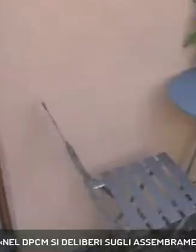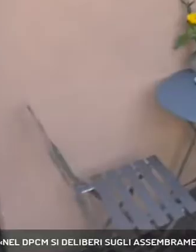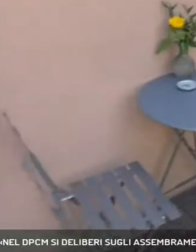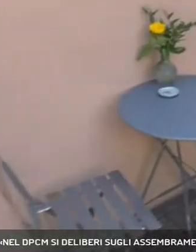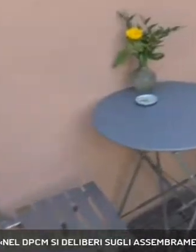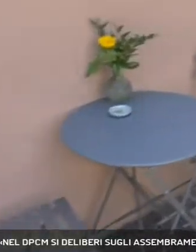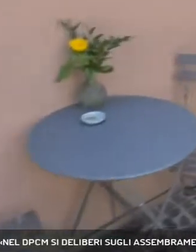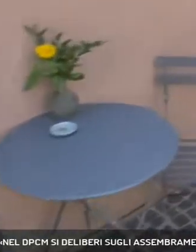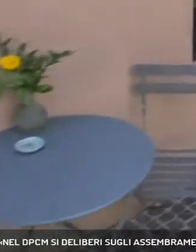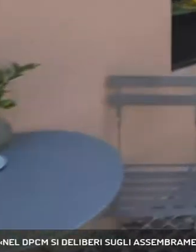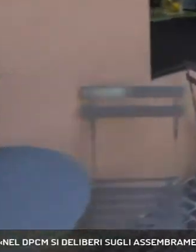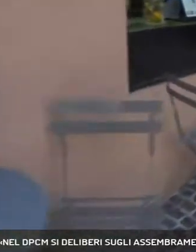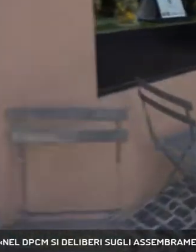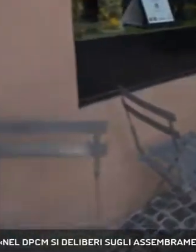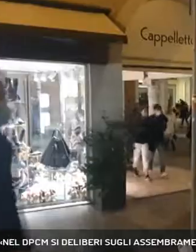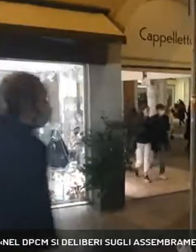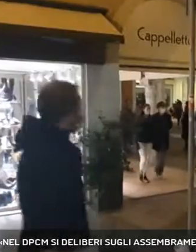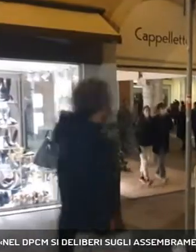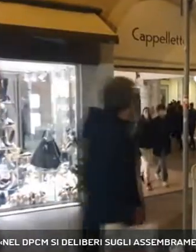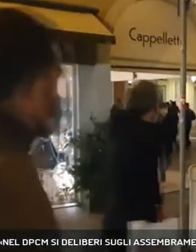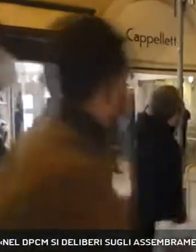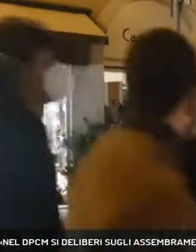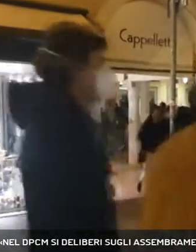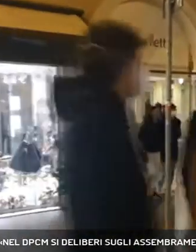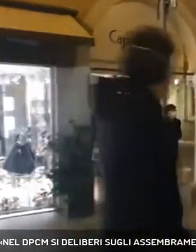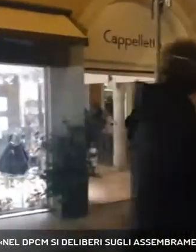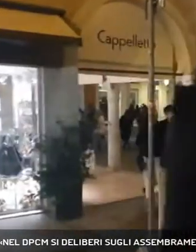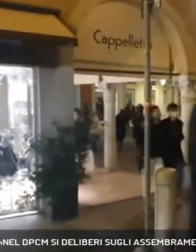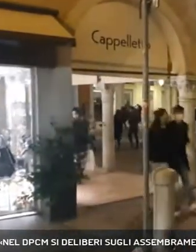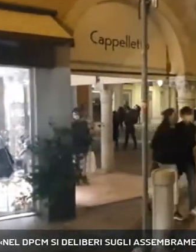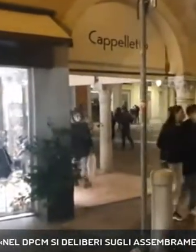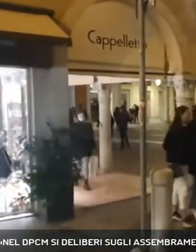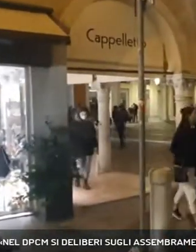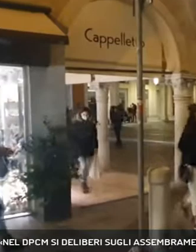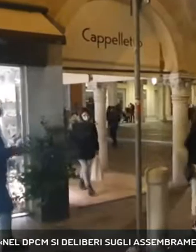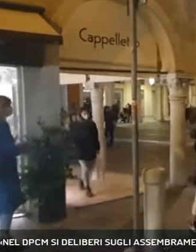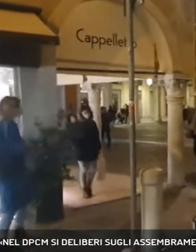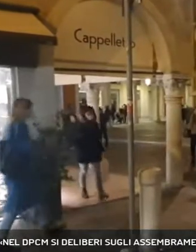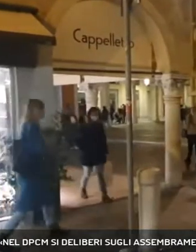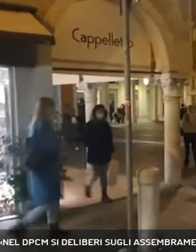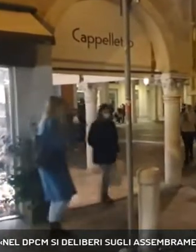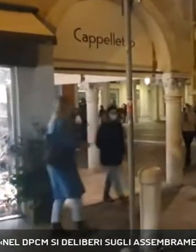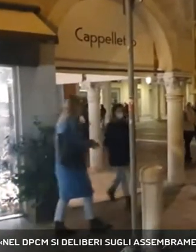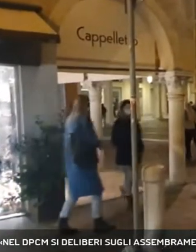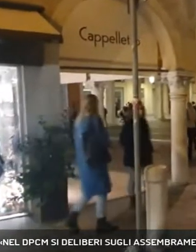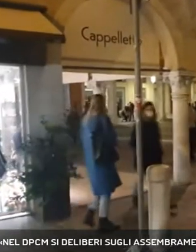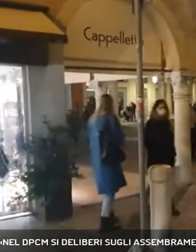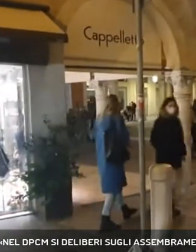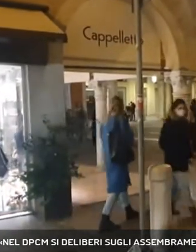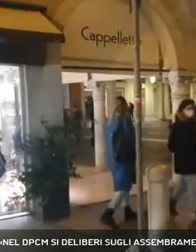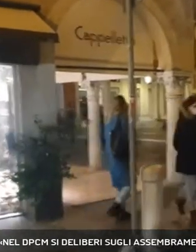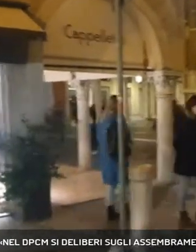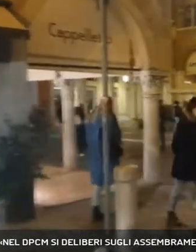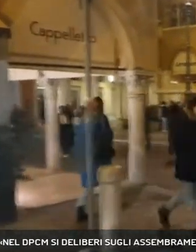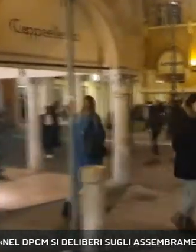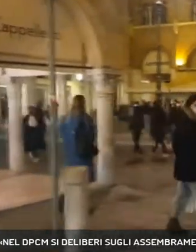ed emergono indiscrezioni sui contenuti del nuovo dpcm che dovrebbe restare in vigore fino al 10 gennaio il coprifuoco dovrebbe restare alle ore